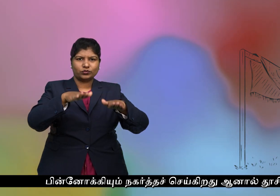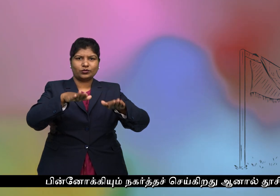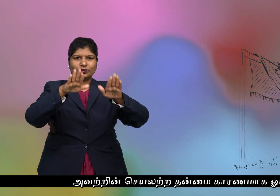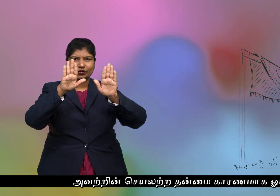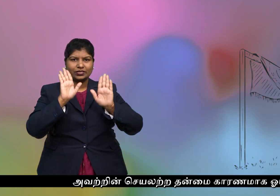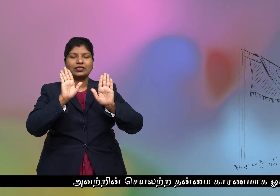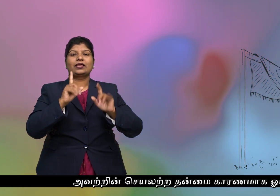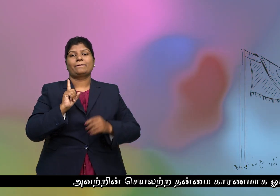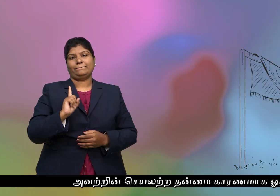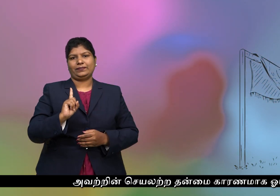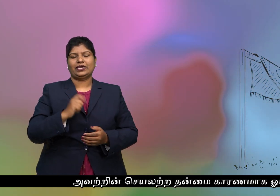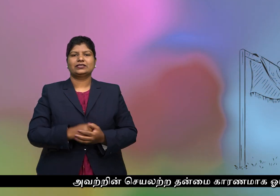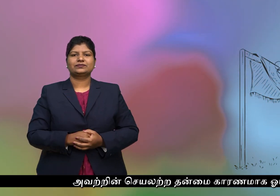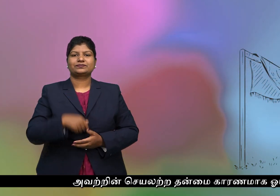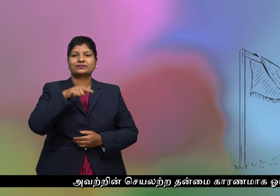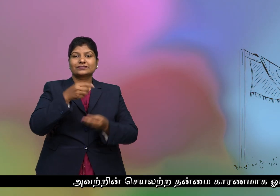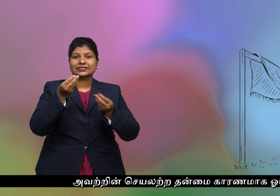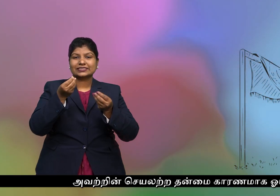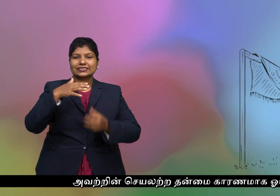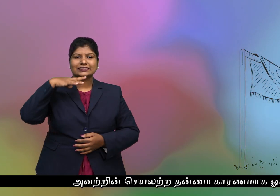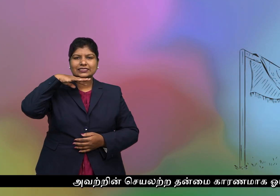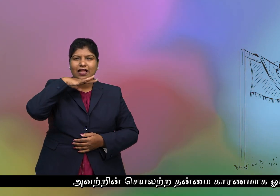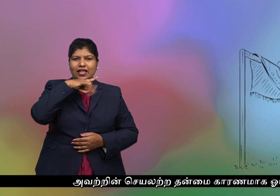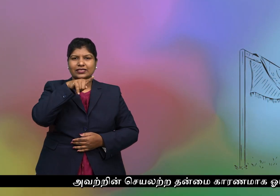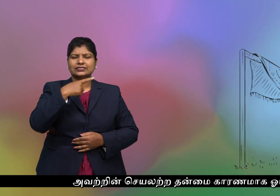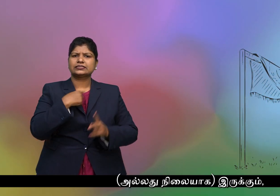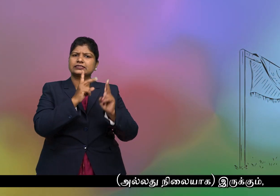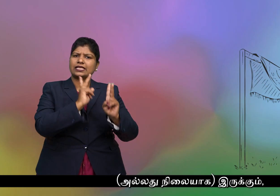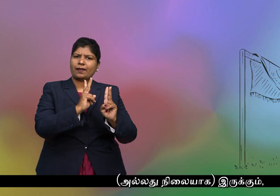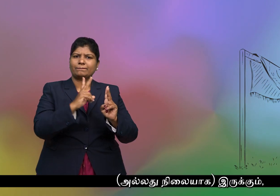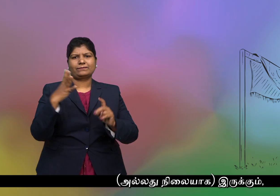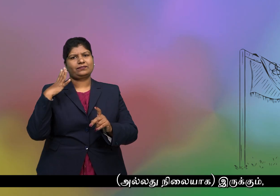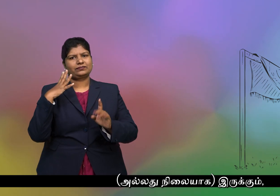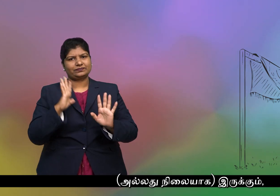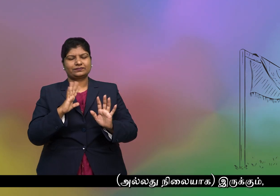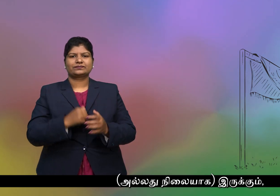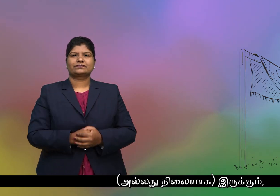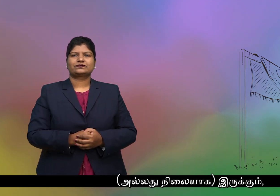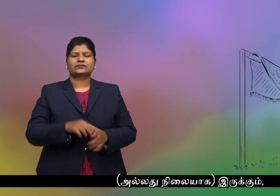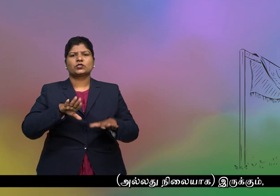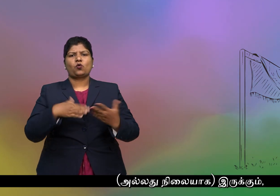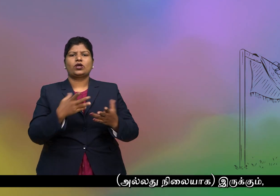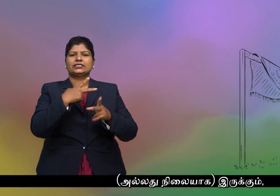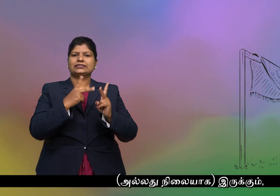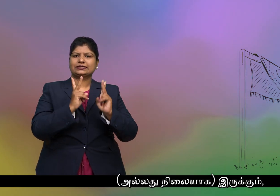துகள்கள் அவற்றின் செயலற்ற தன்மை காரணமாக ஓய்வில் அல்லது நிலையாக இருக்கும்.